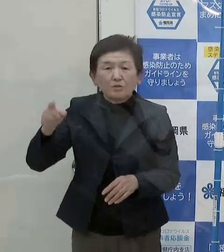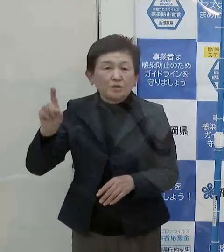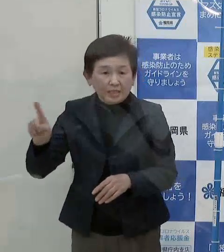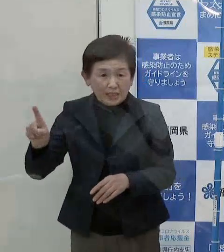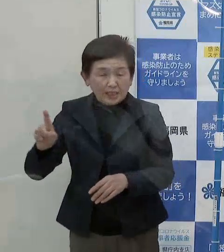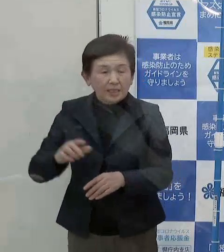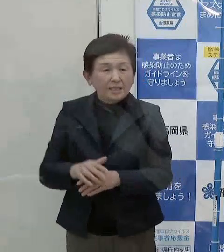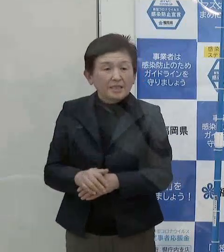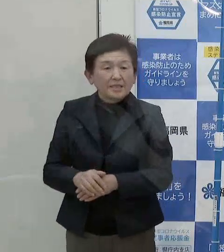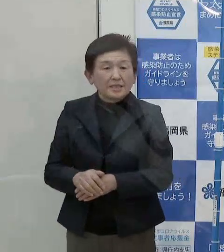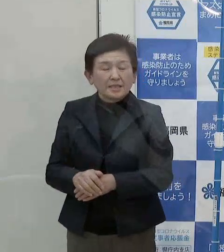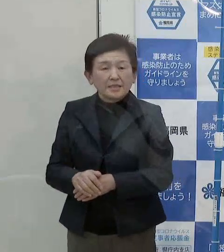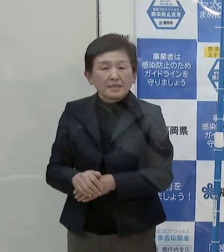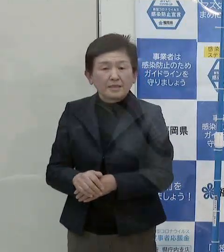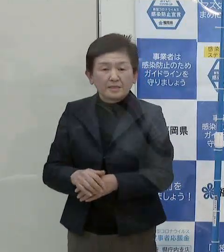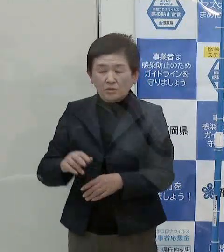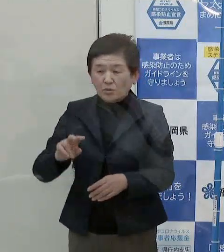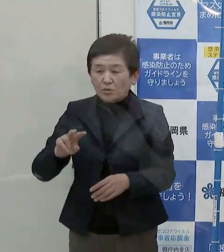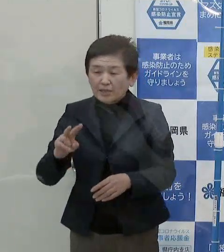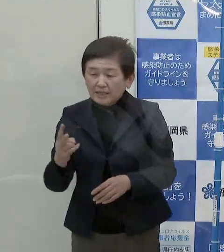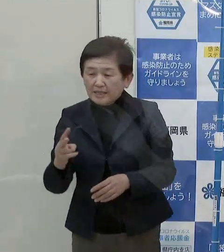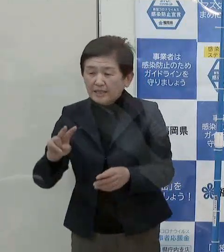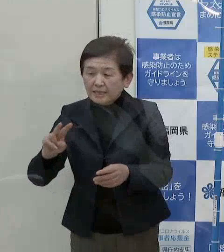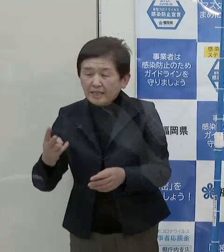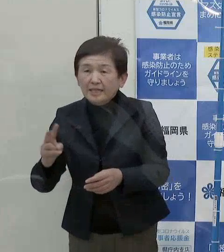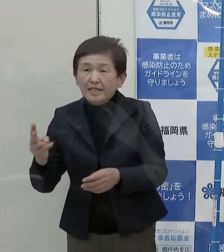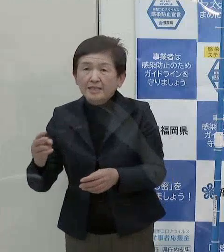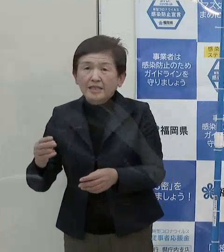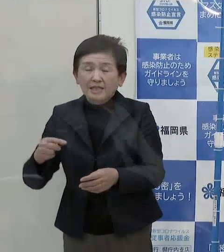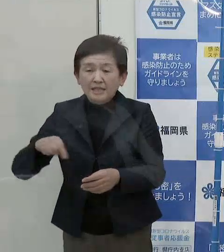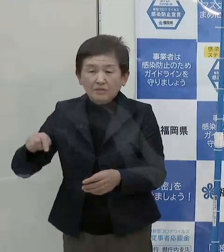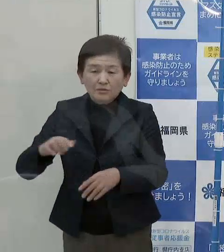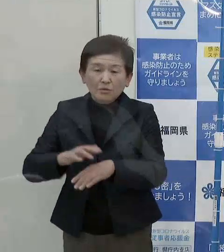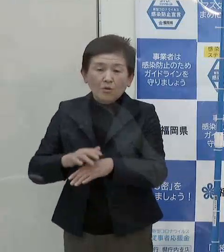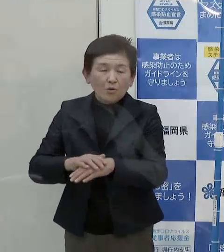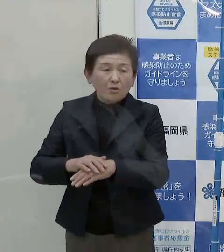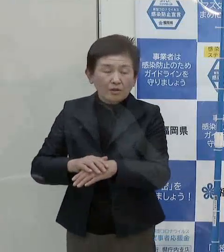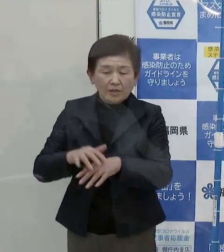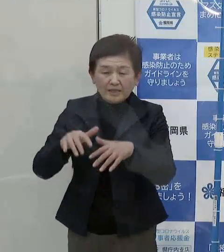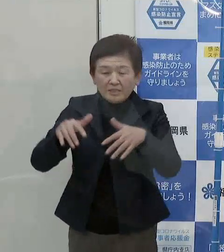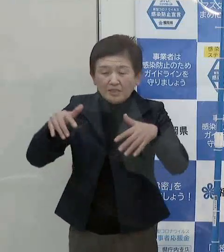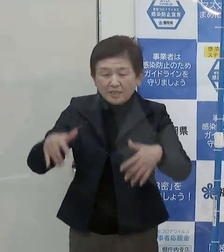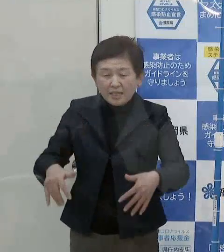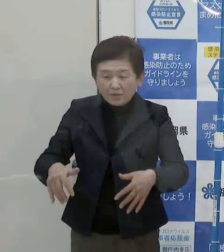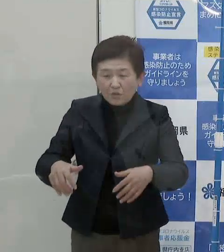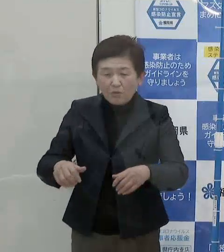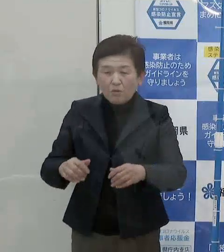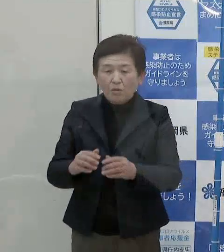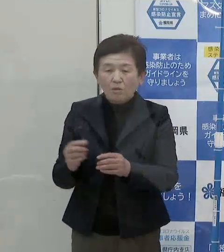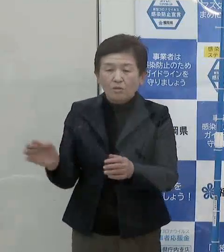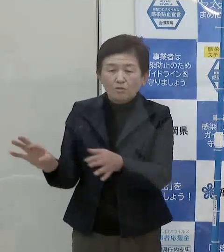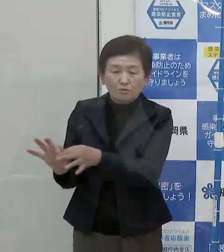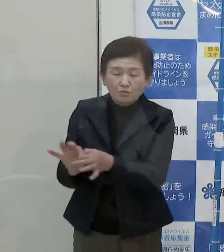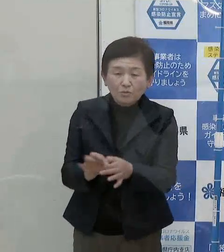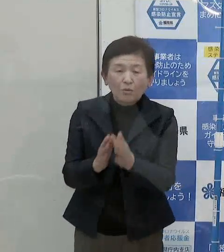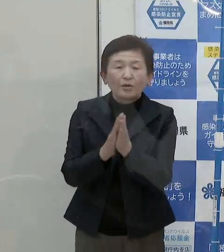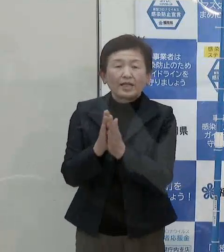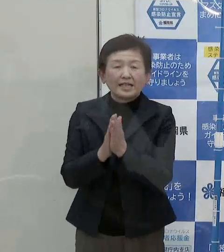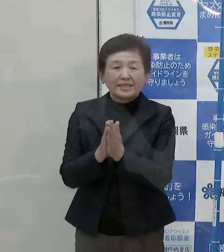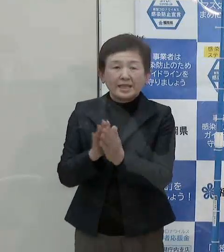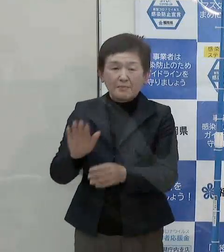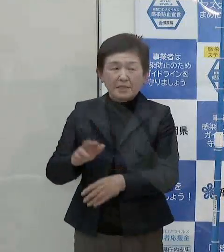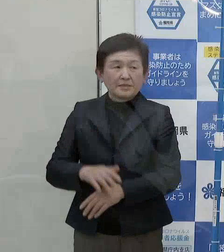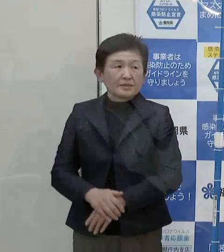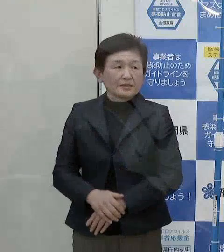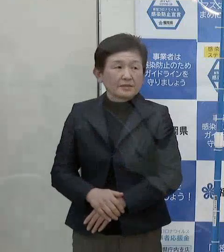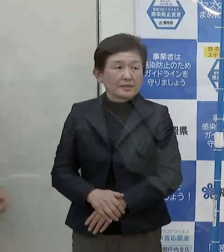も切り替えていくっていうことができるような仕組み、その体制、それをお願いをずっとしてきているわけであります。